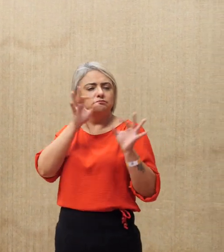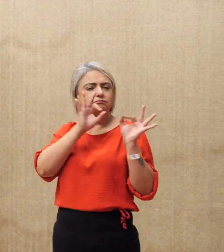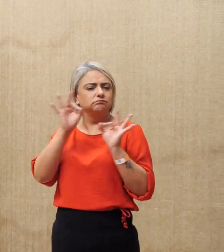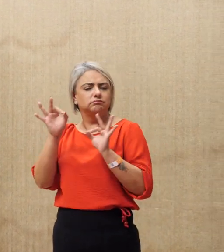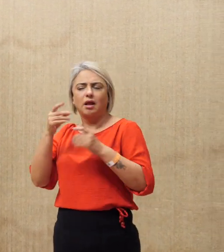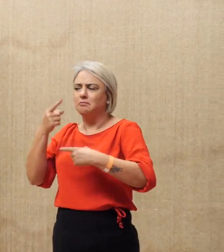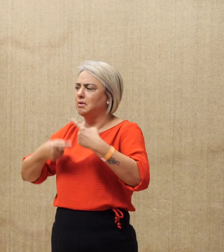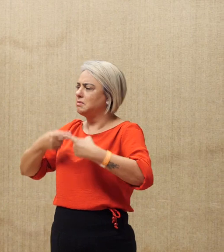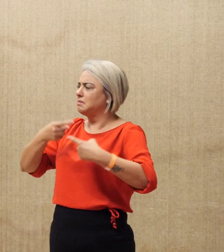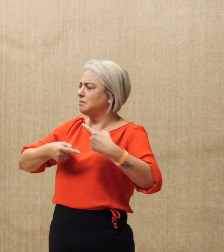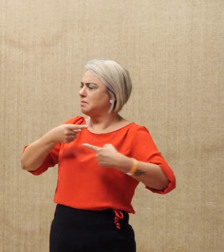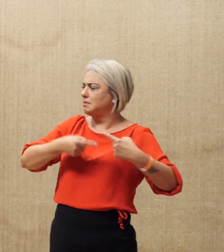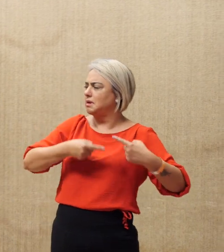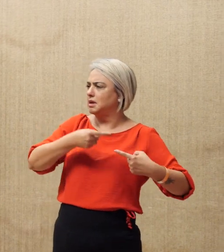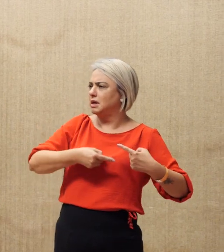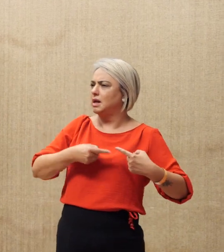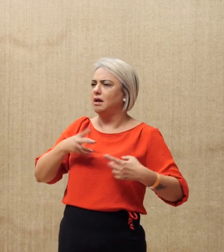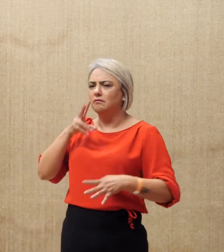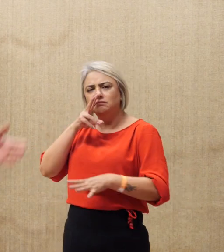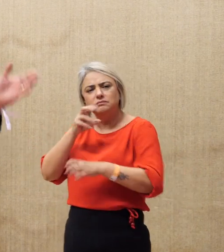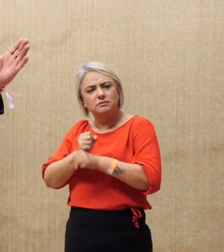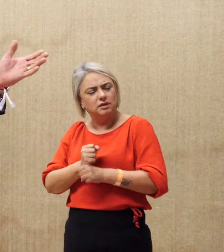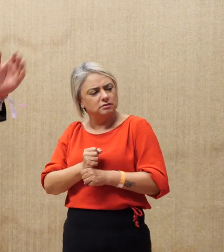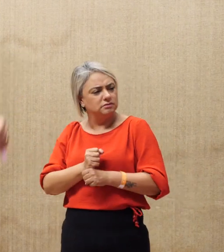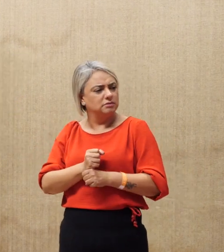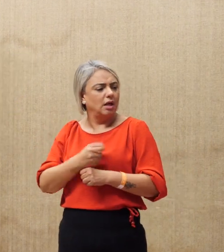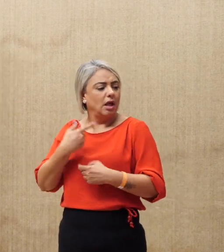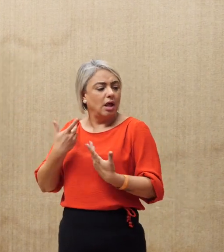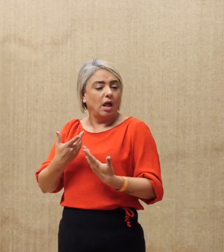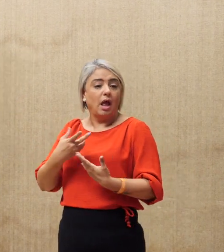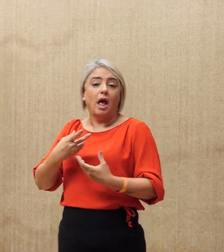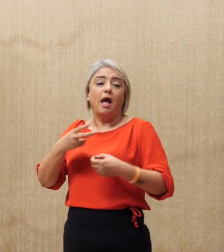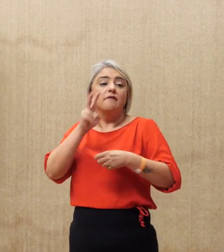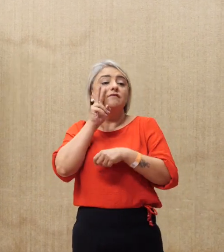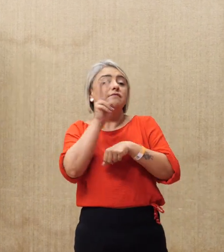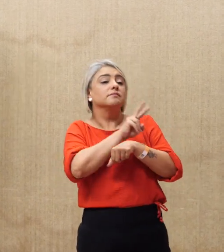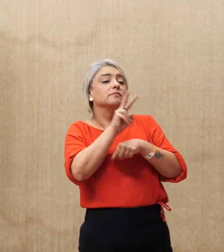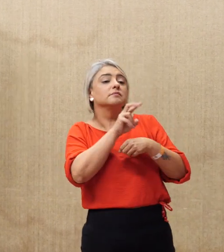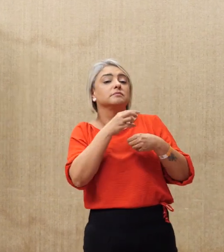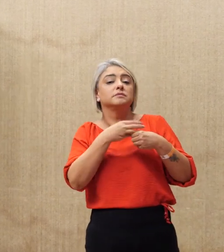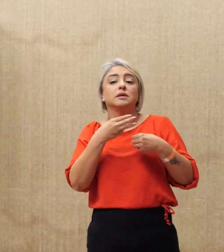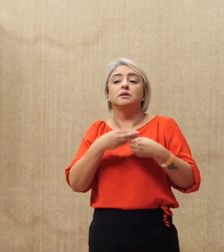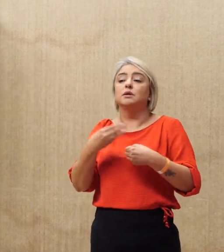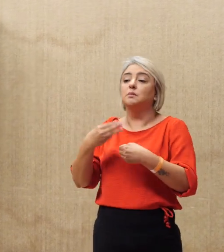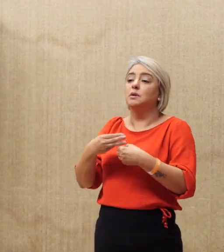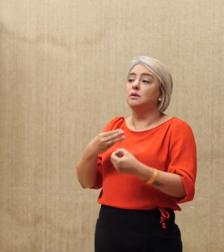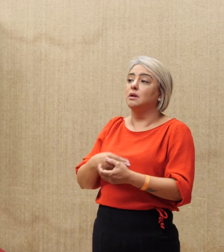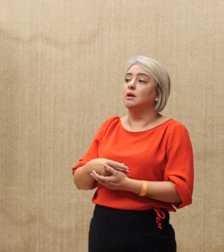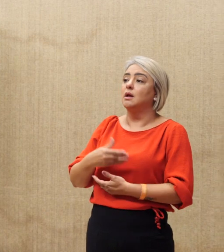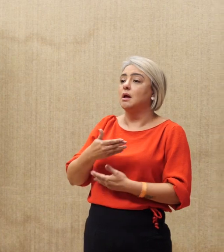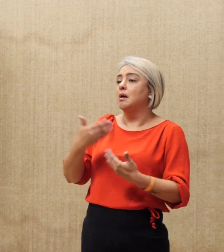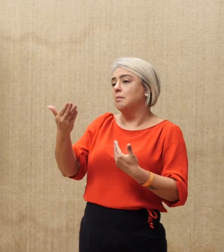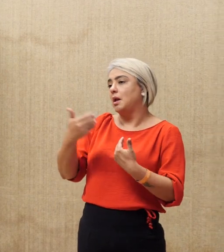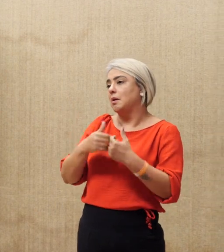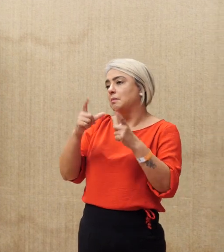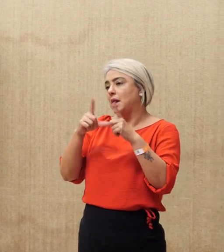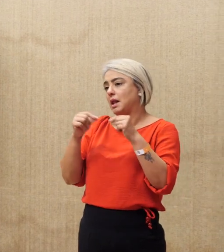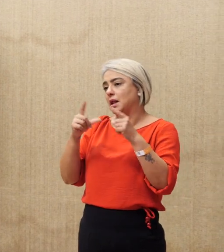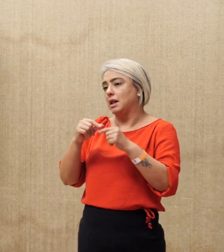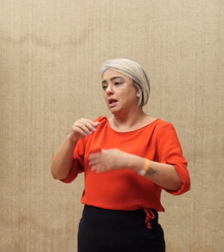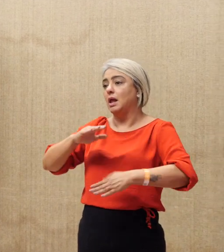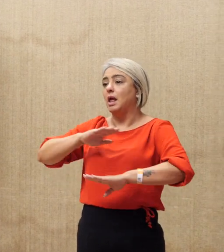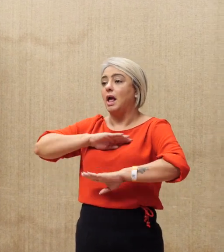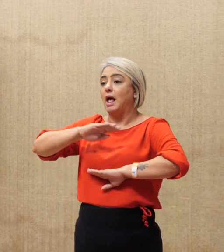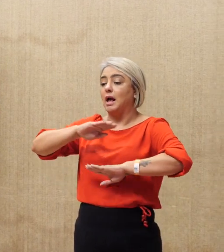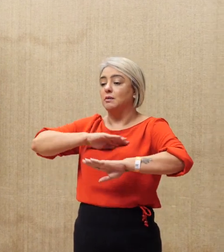porque é um debate muito intenso, justamente sobre a Guarda Municipal, no município aqui próximo a Brasília, que é